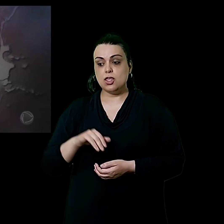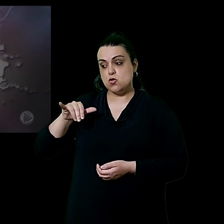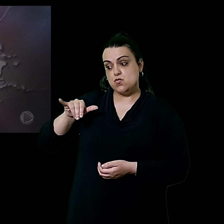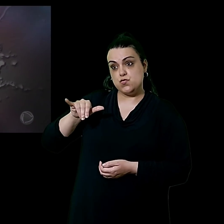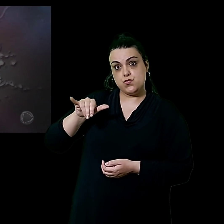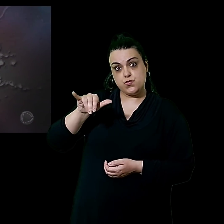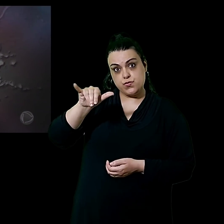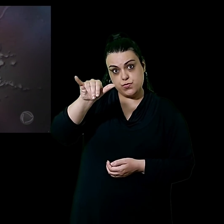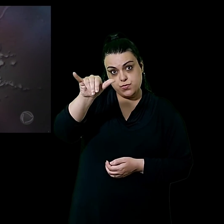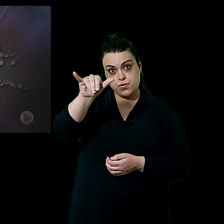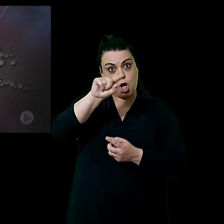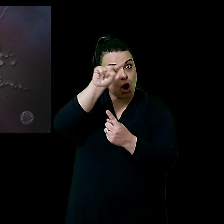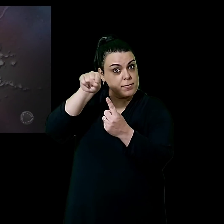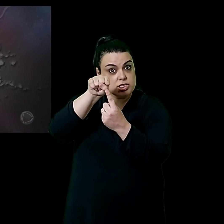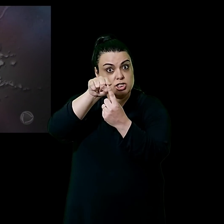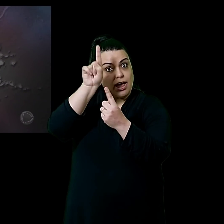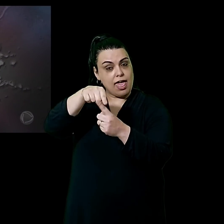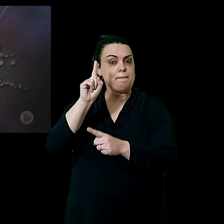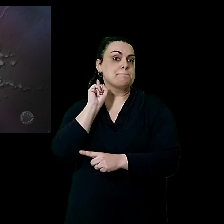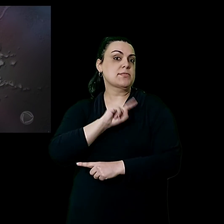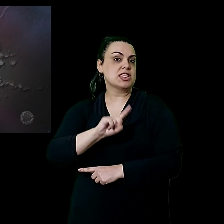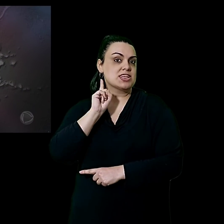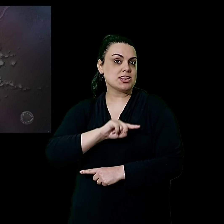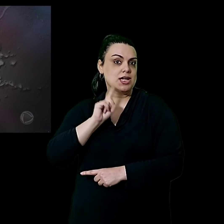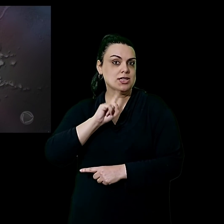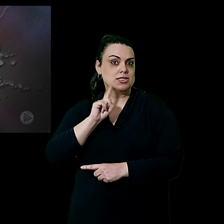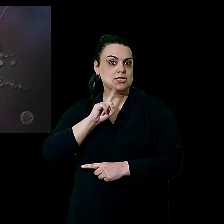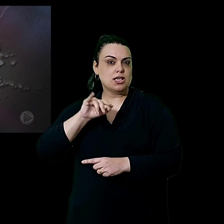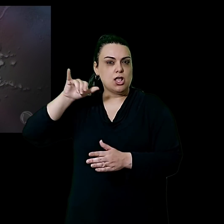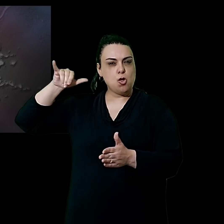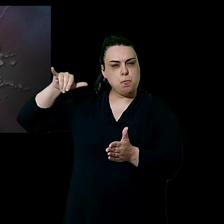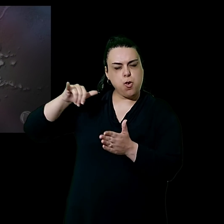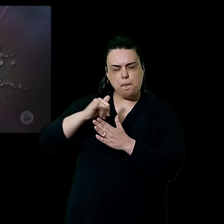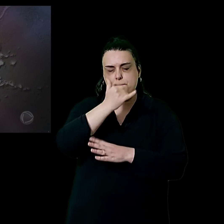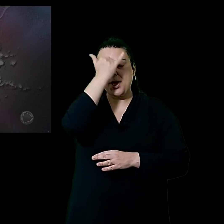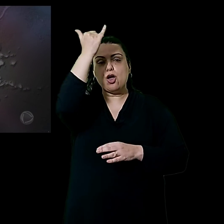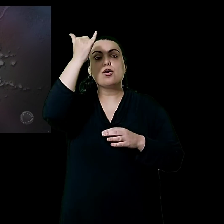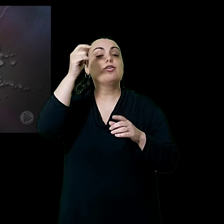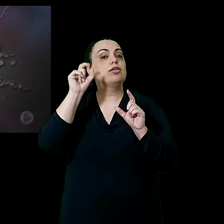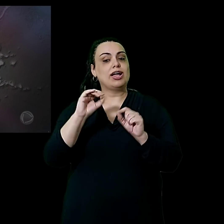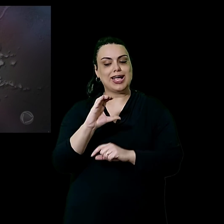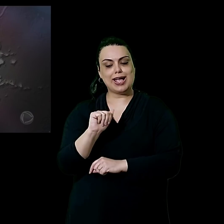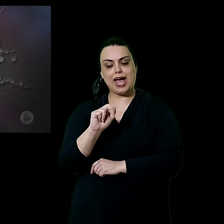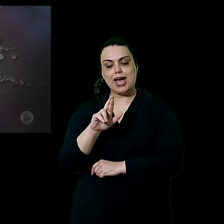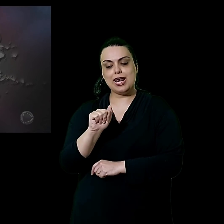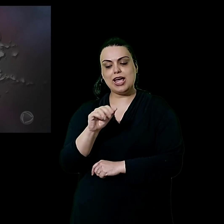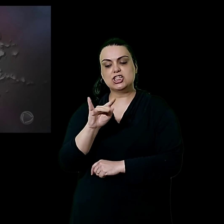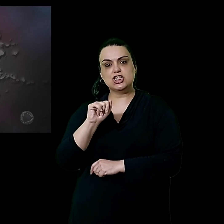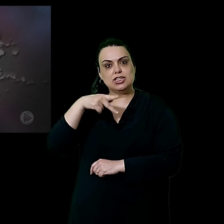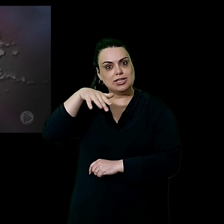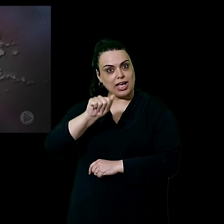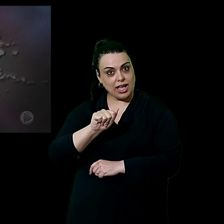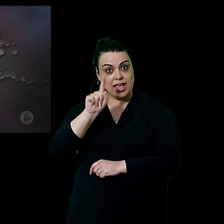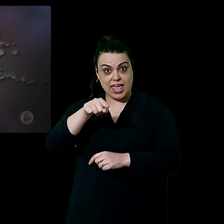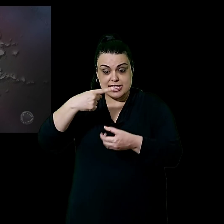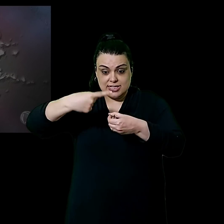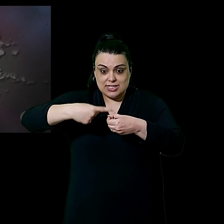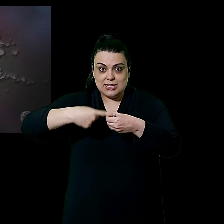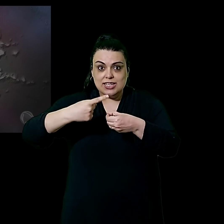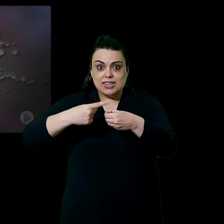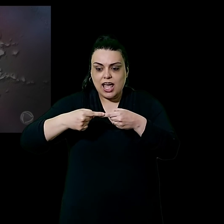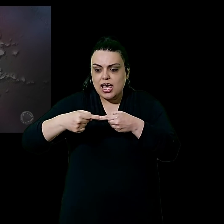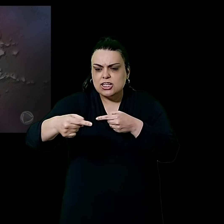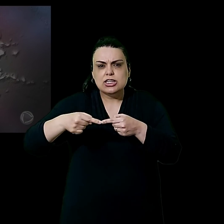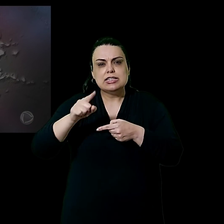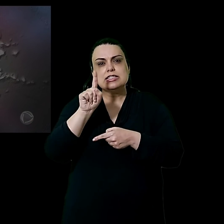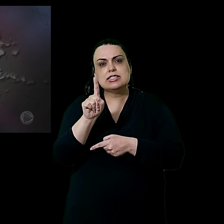O voo tinha como destino Minas Gerais. O acidente aconteceu próximo de Caratinga, cidade a